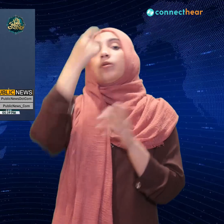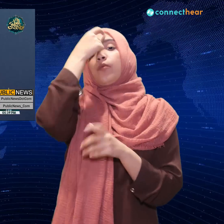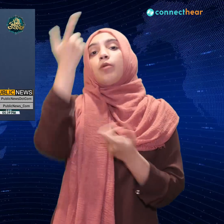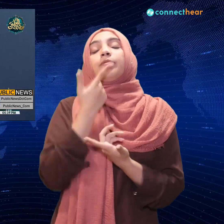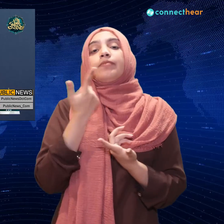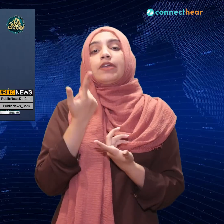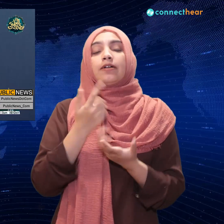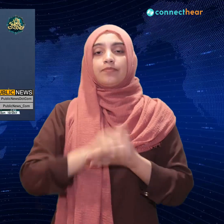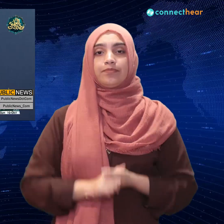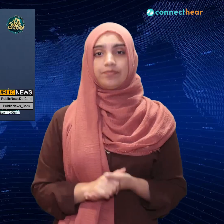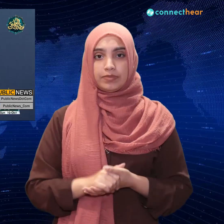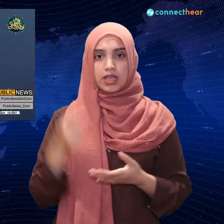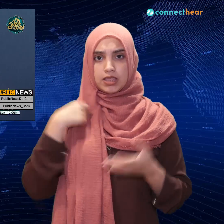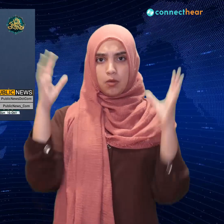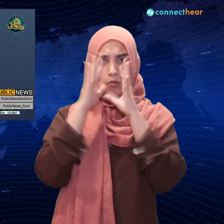تو نہیں کیا.